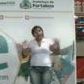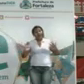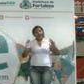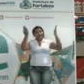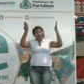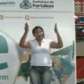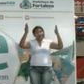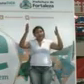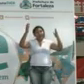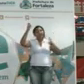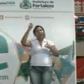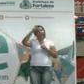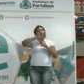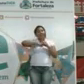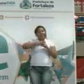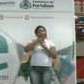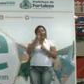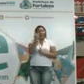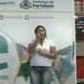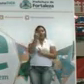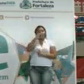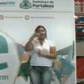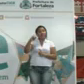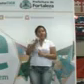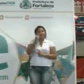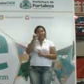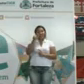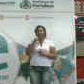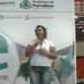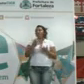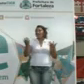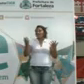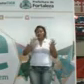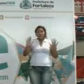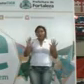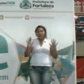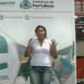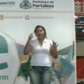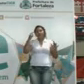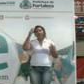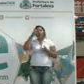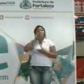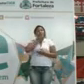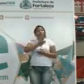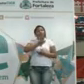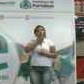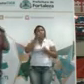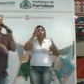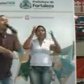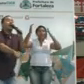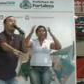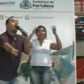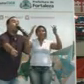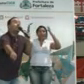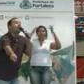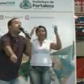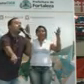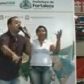Réveillon. Mas o Natal de renovação, de Páscoa, não sei o que, é para ser de reflexão. E toda reflexão